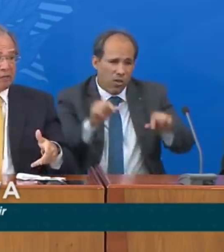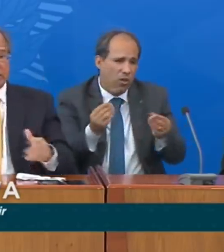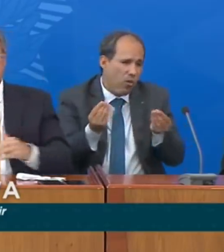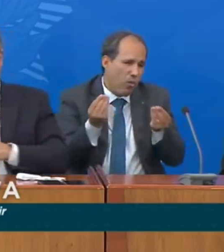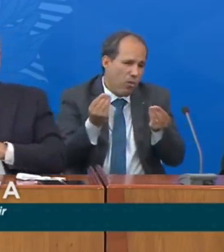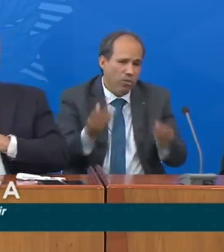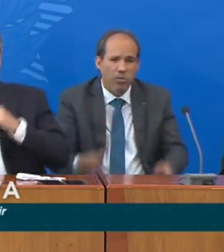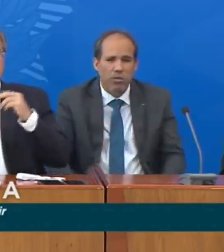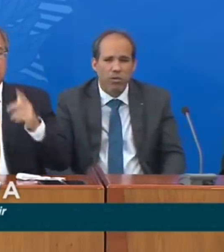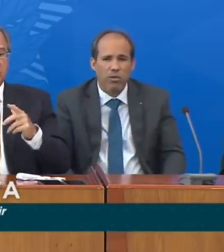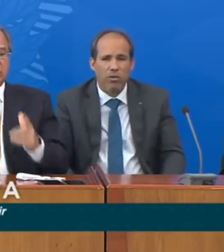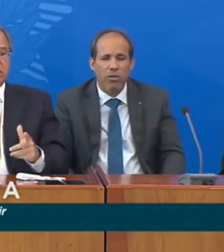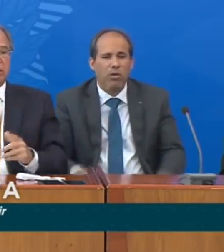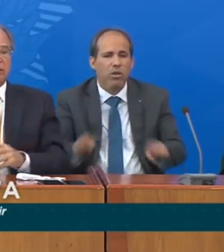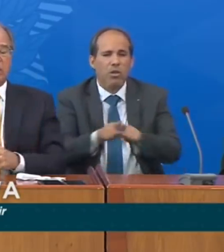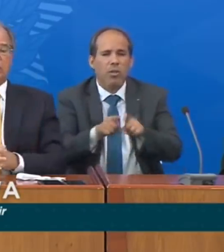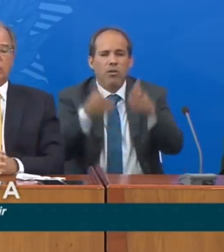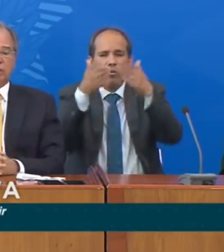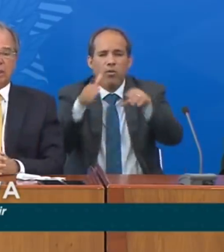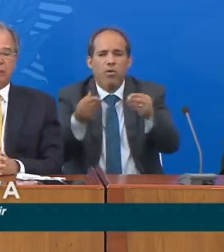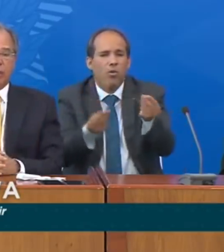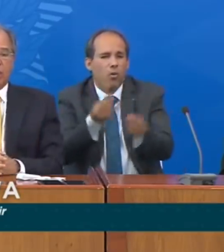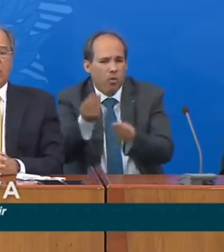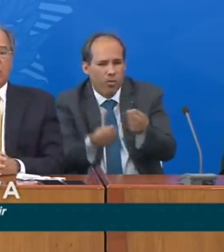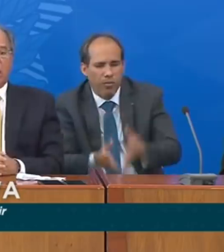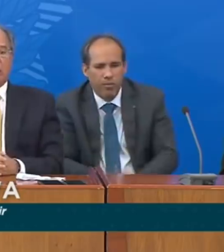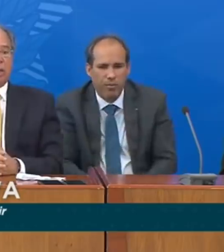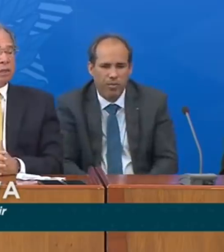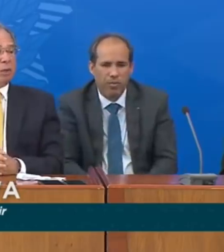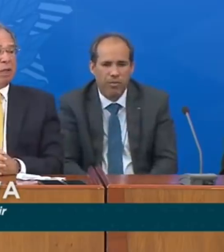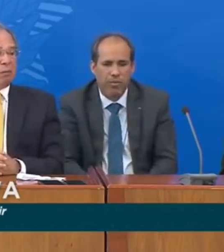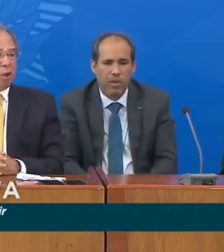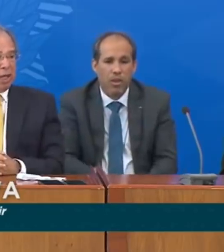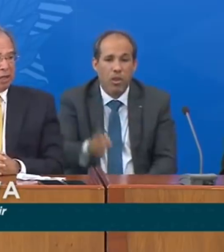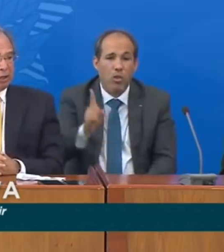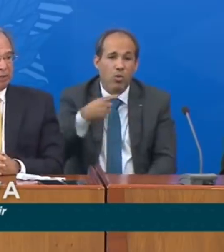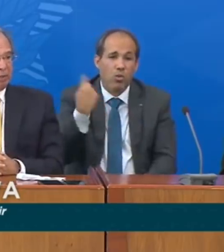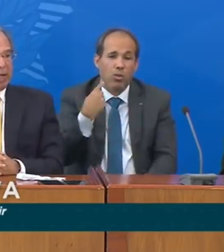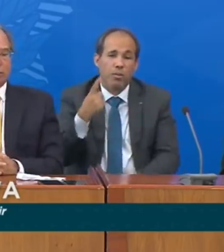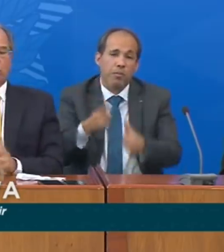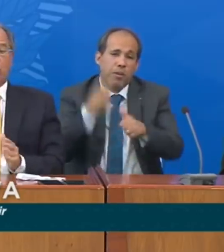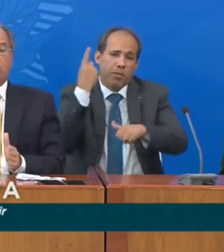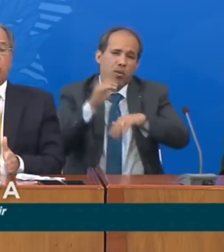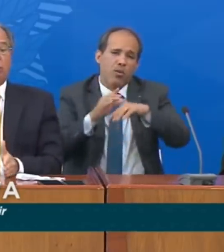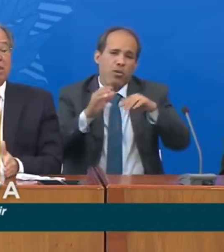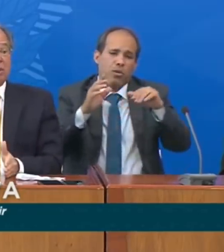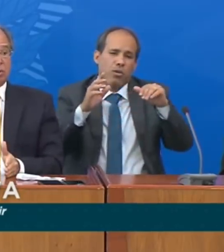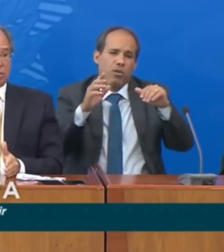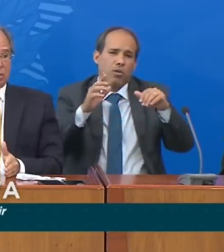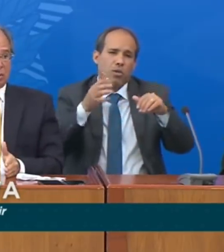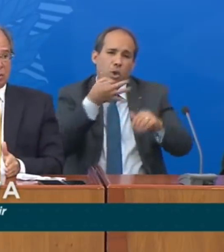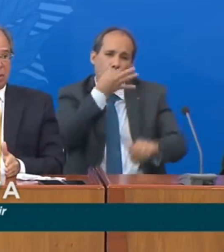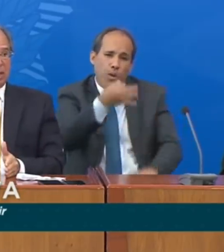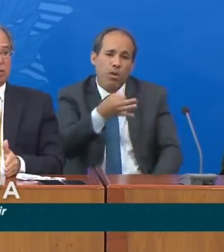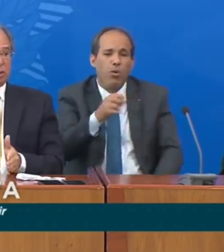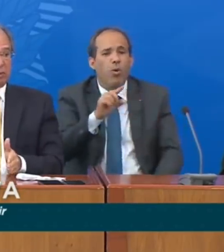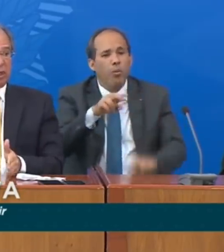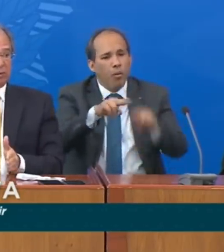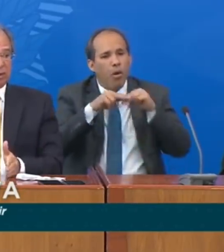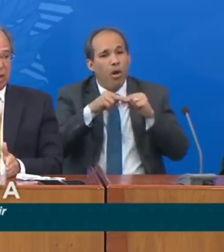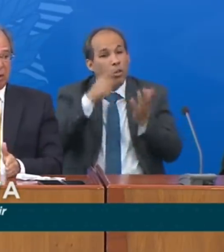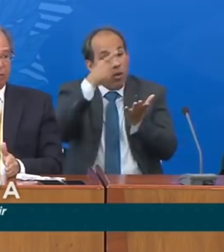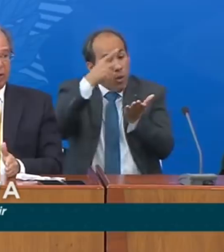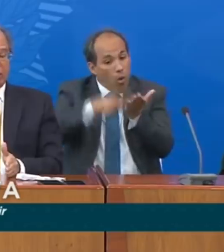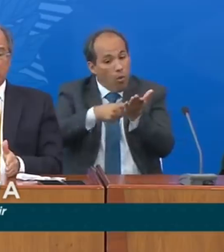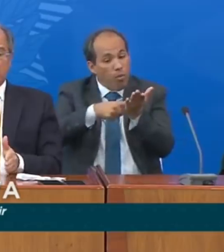Como é que vai ser a compensação, isso aqui. Então, estou dizendo, a nossa primeira abordagem, dado o compromisso com a